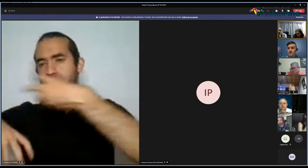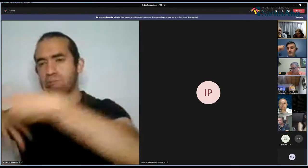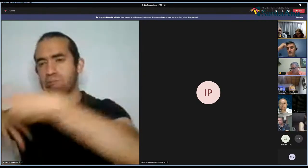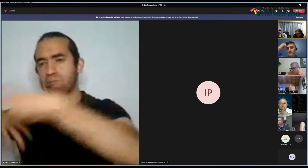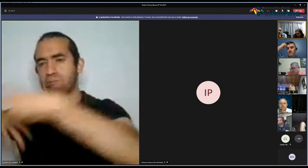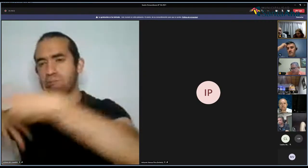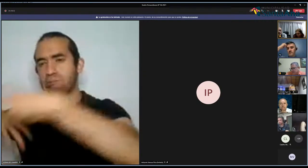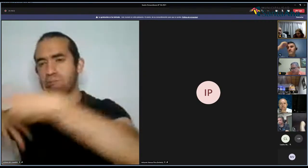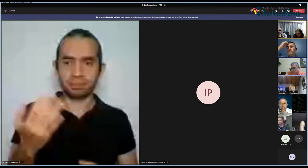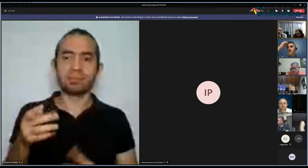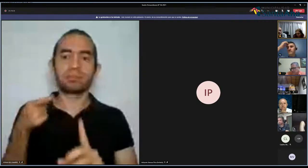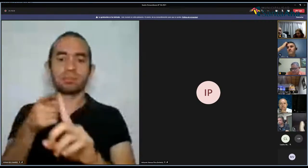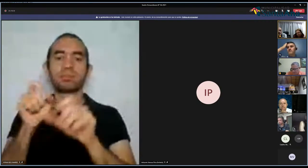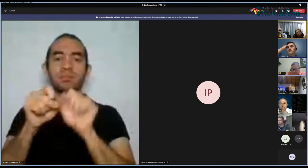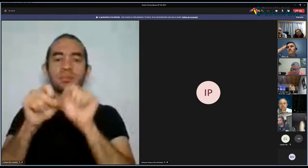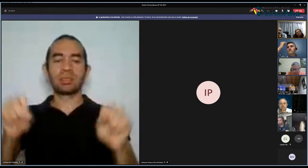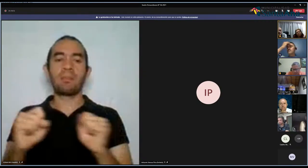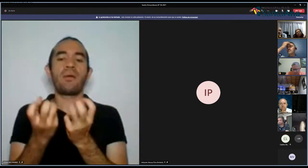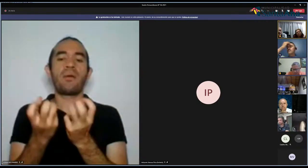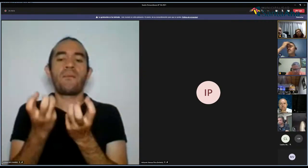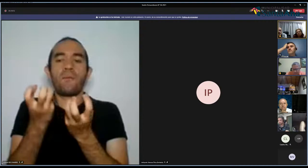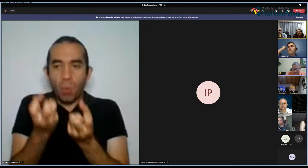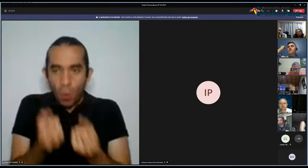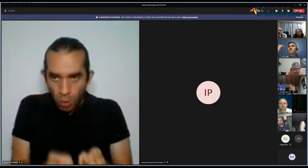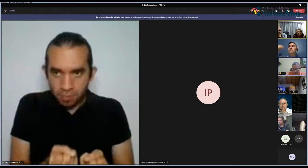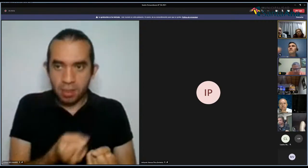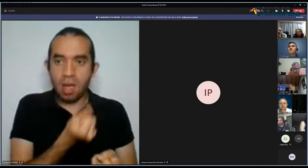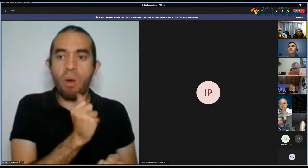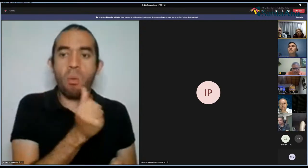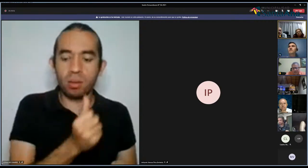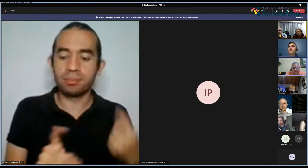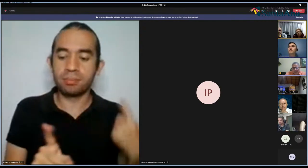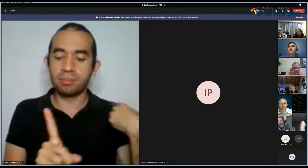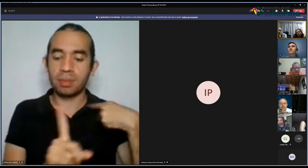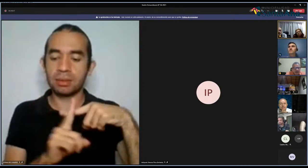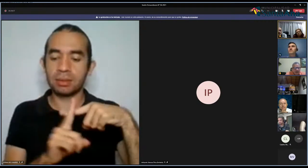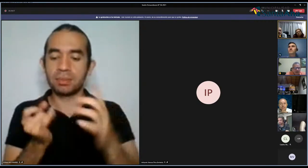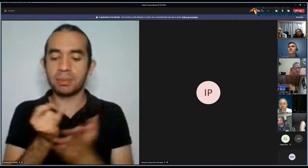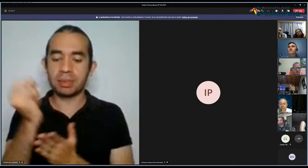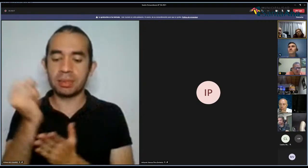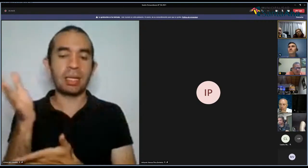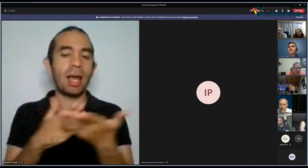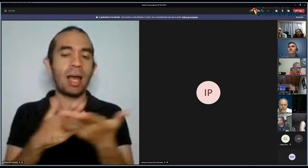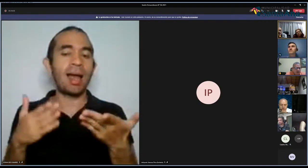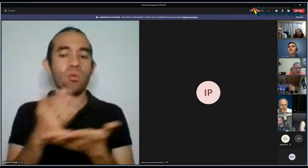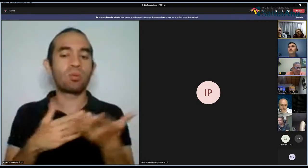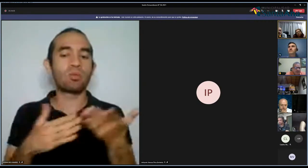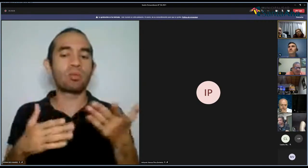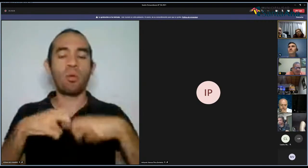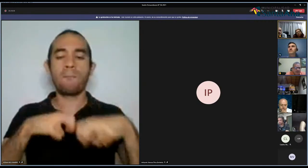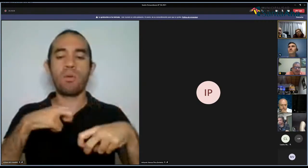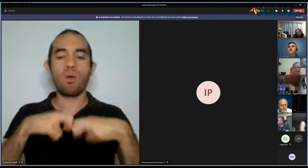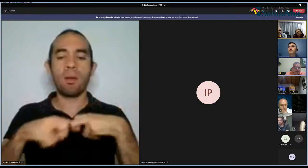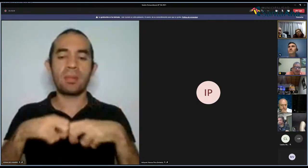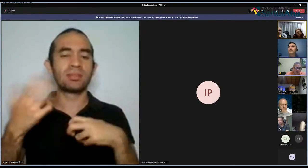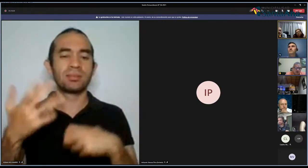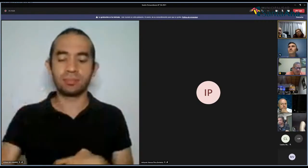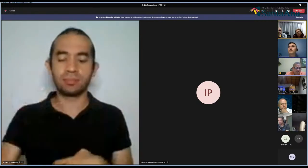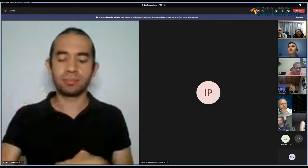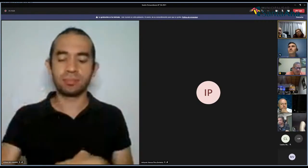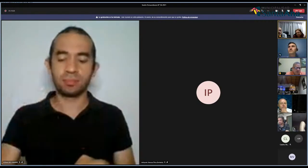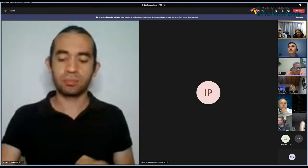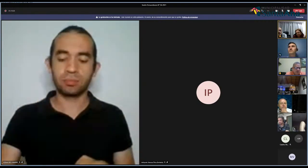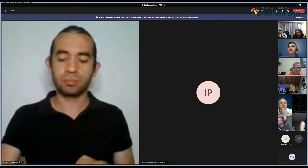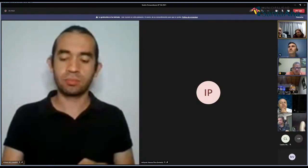sistema de retención y también que se investigar si habían algunos problemas de que eso se nos